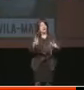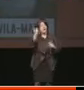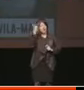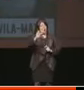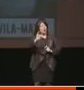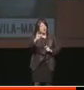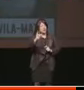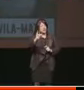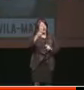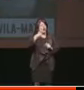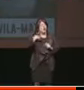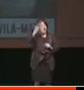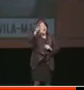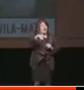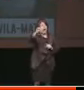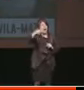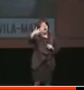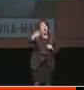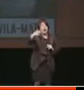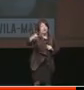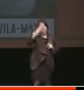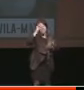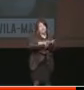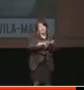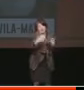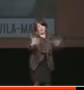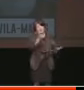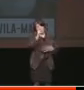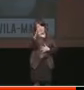detto di sì ecco la pausa per Villa Matas